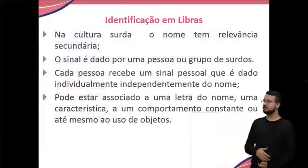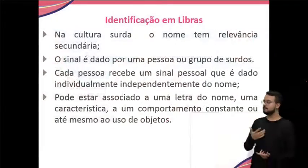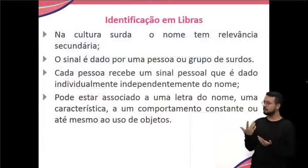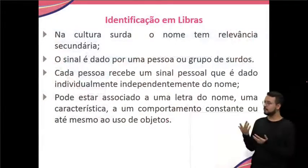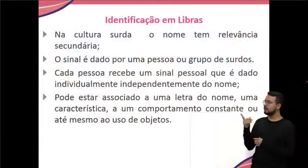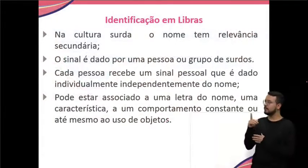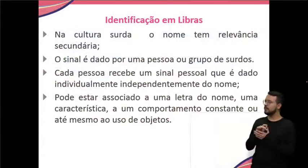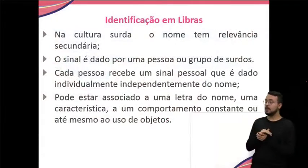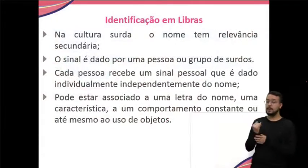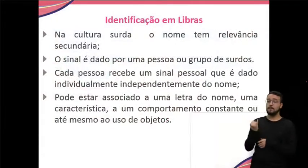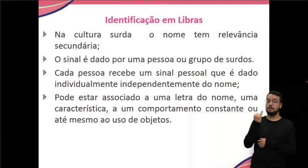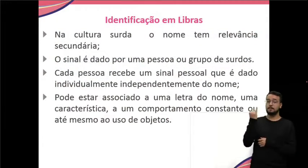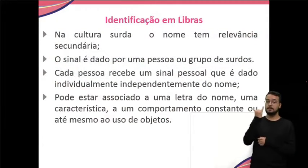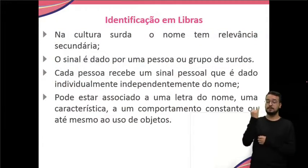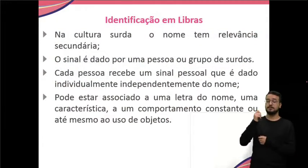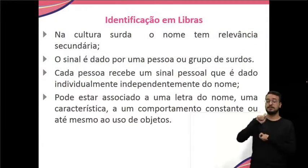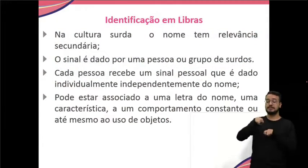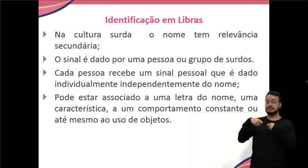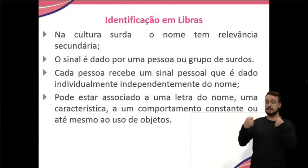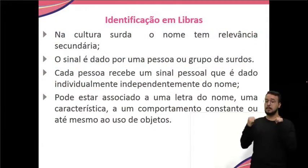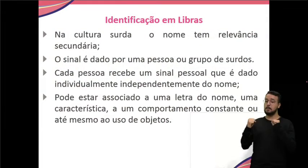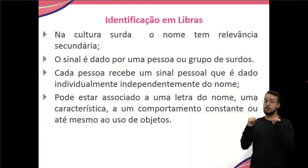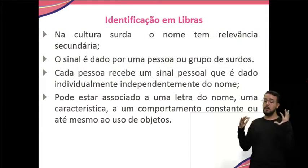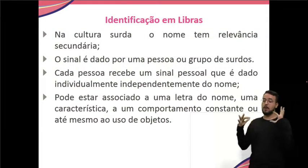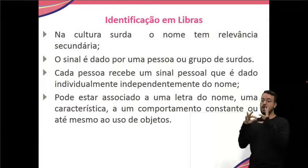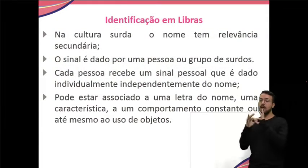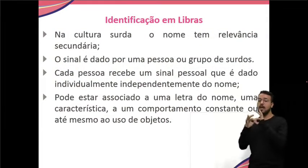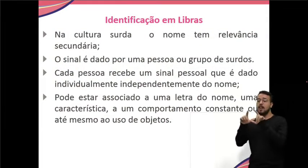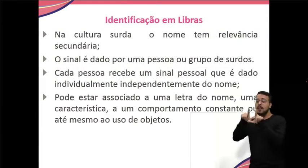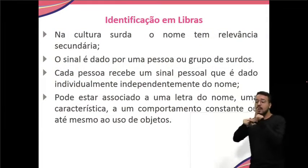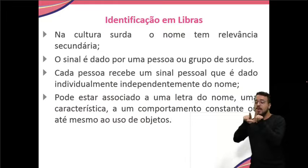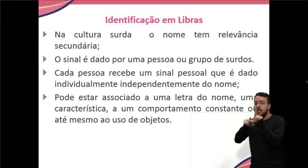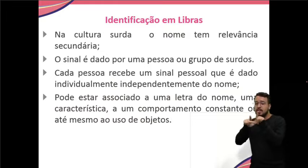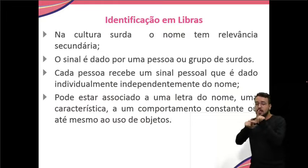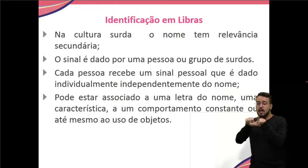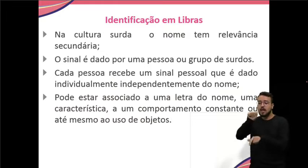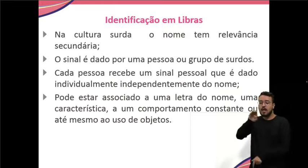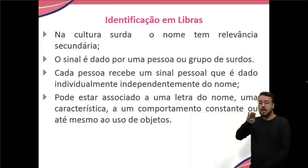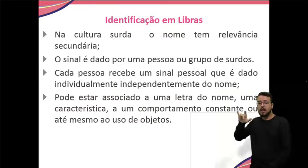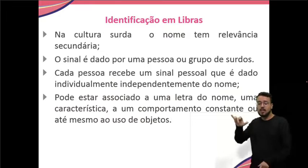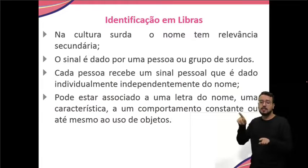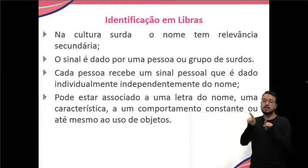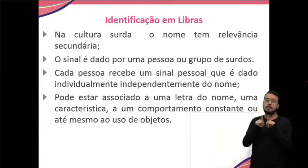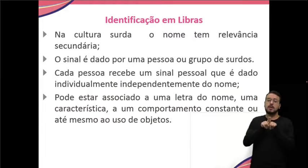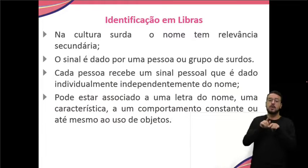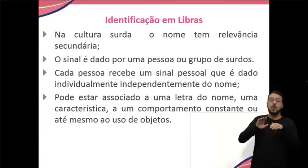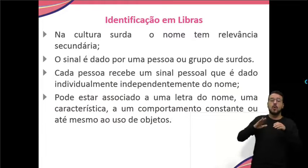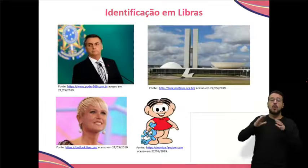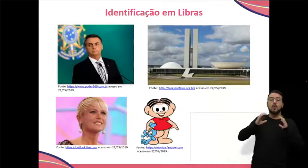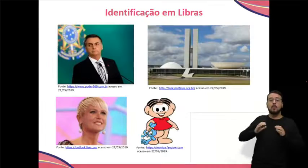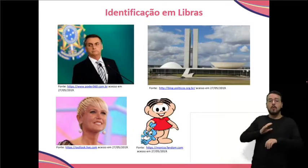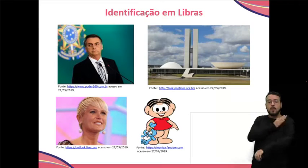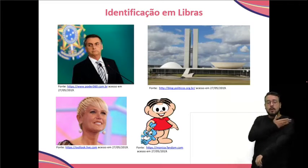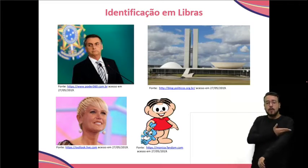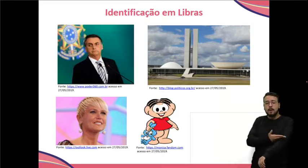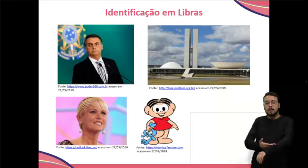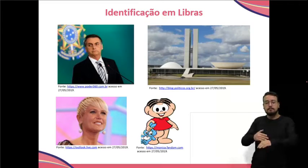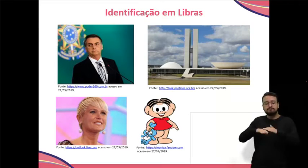sinais. Pode estar associado a uma letra, um comportamento constante ou até mesmo o uso de objetos. Então, nós temos